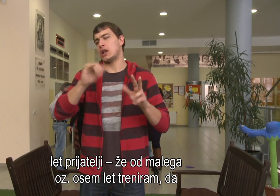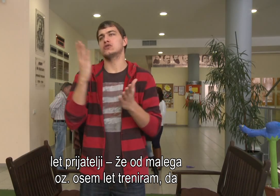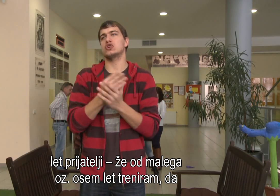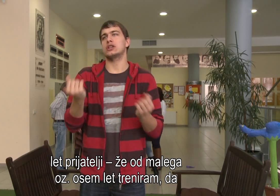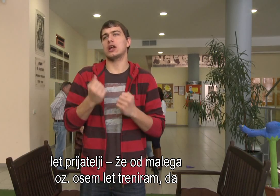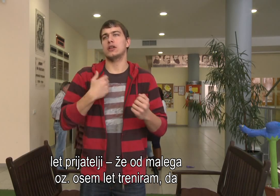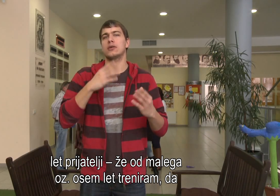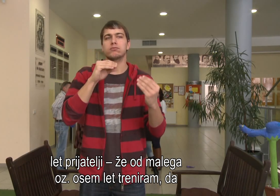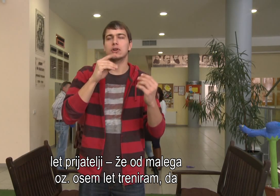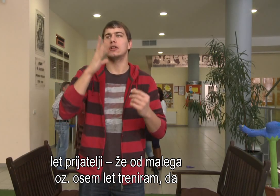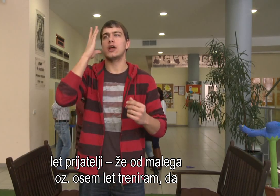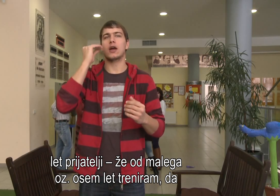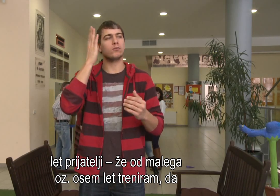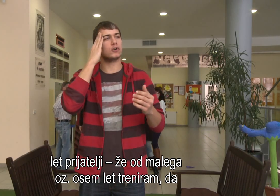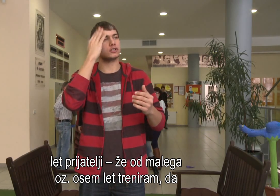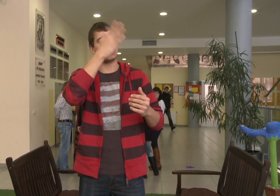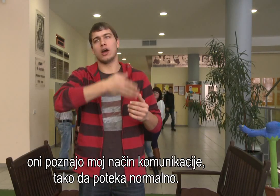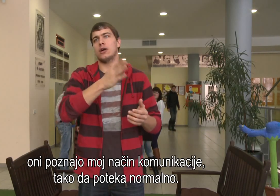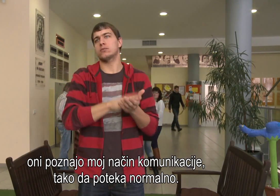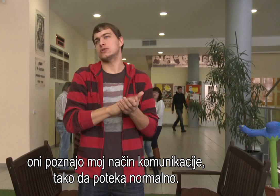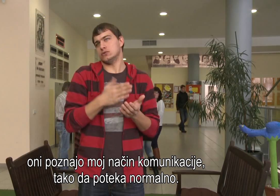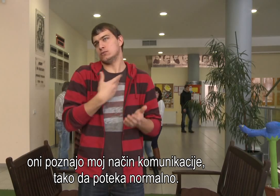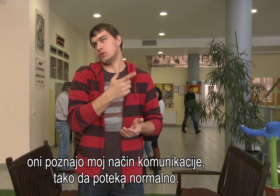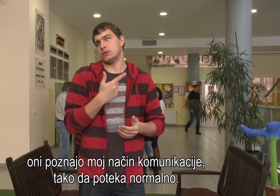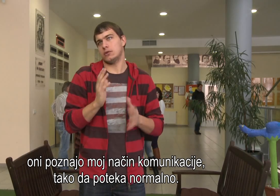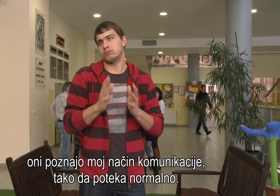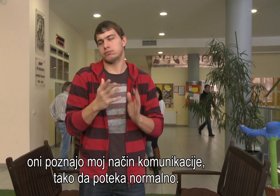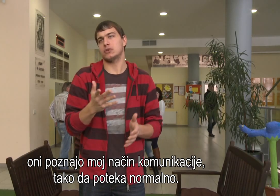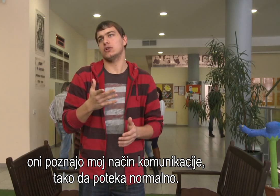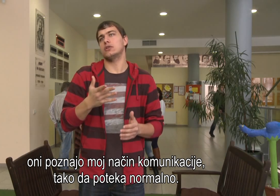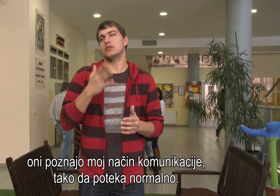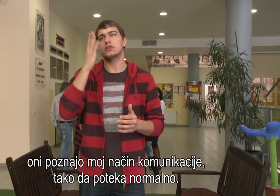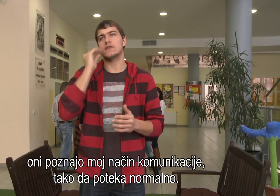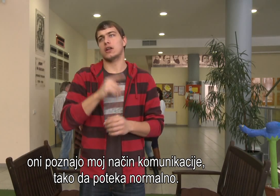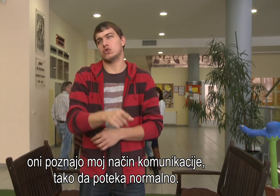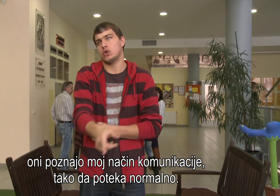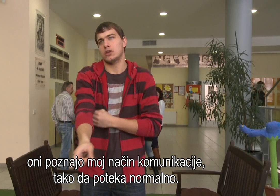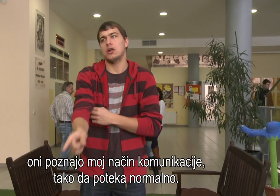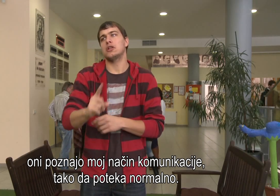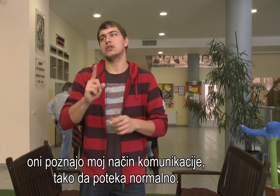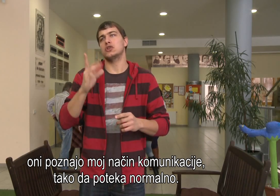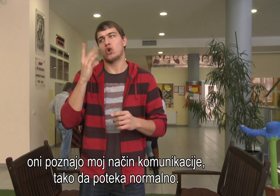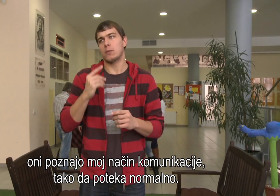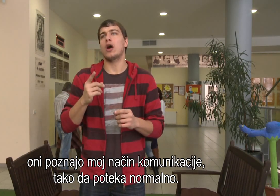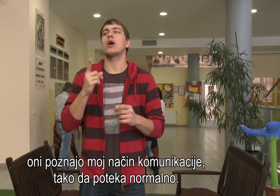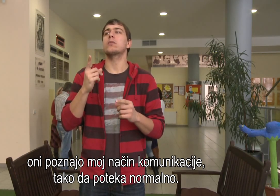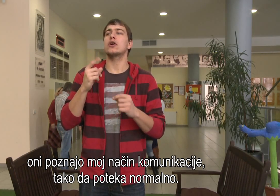od 8 let že nekje treniram z njimi in tako da oni poznajo v bistvu moj način komunikacije, jaz pa njihov, tako da v bistvu tukaj ni nobenih